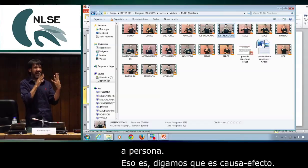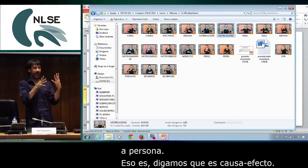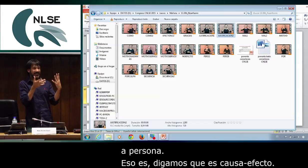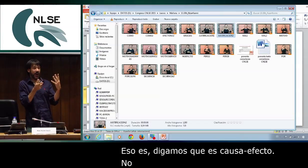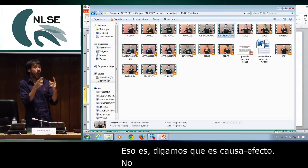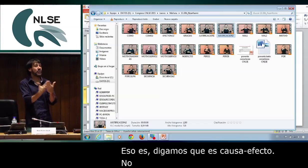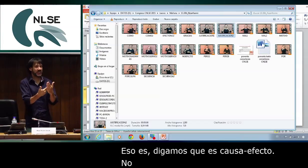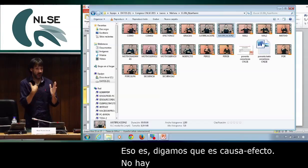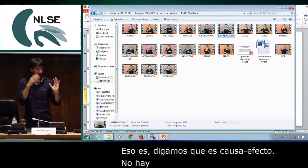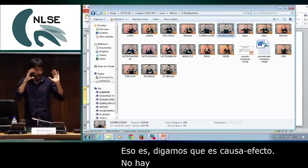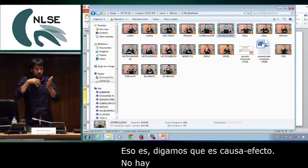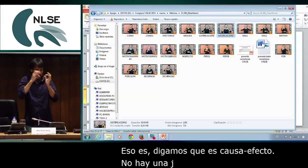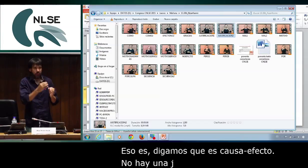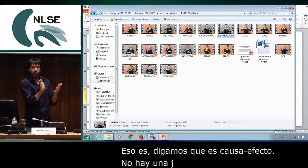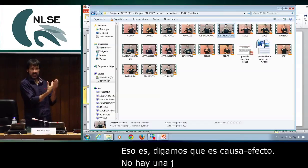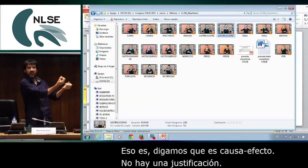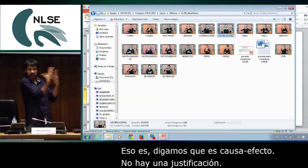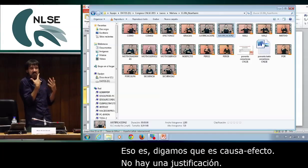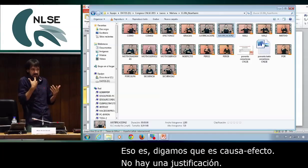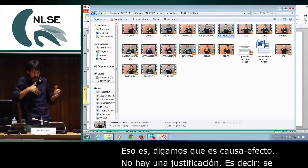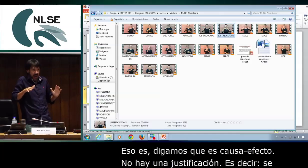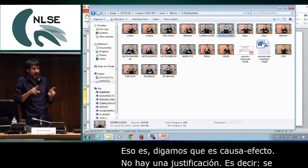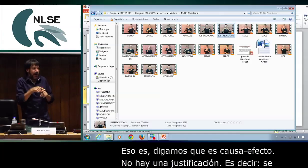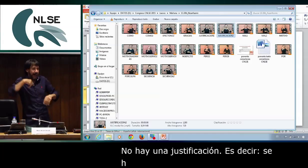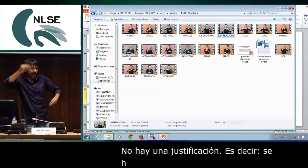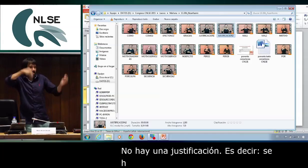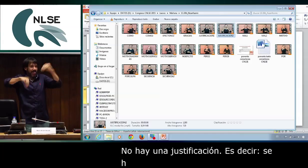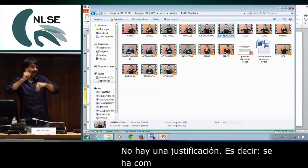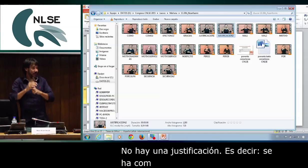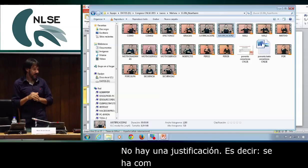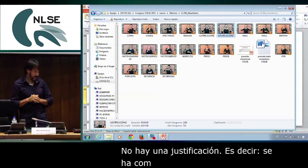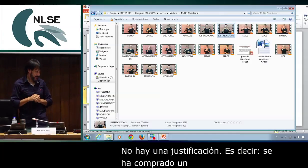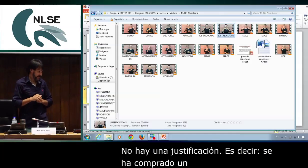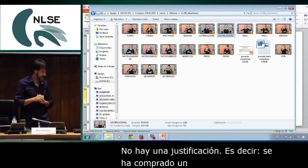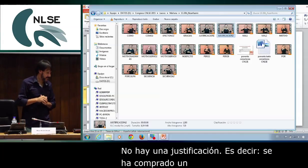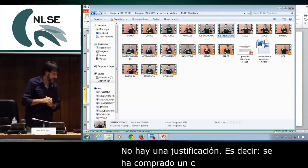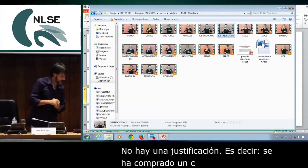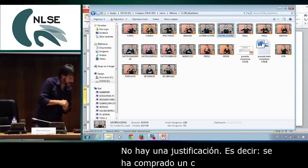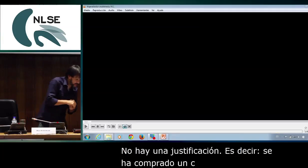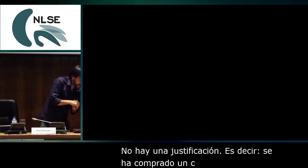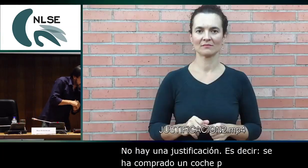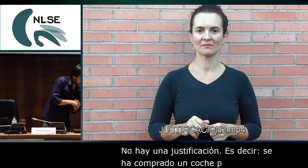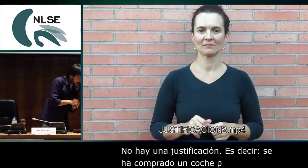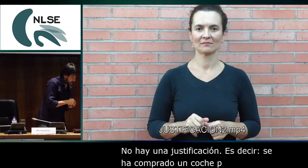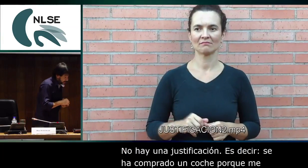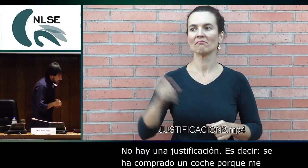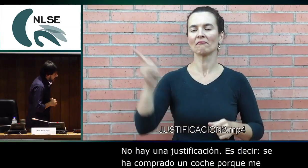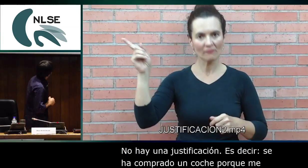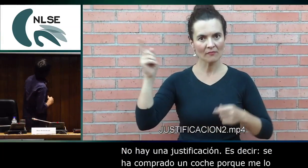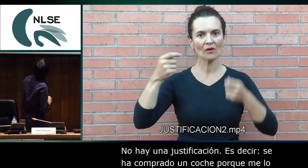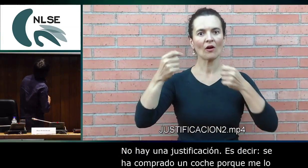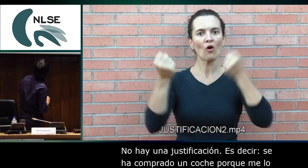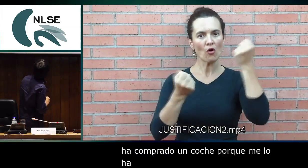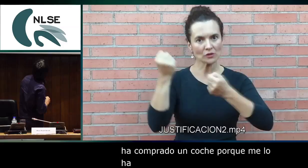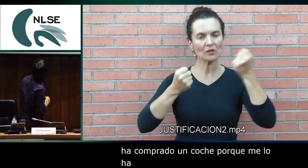se ha comprado un coche porque me lo ha dicho, pero no es justificativo. ¿Vale? No es, trata de justificar de alguna manera